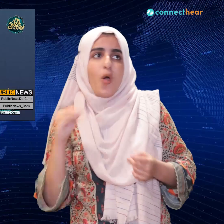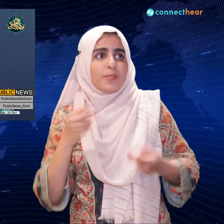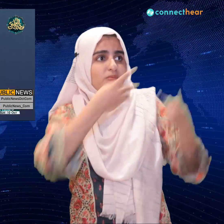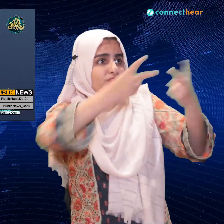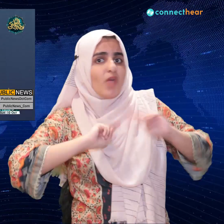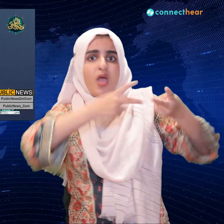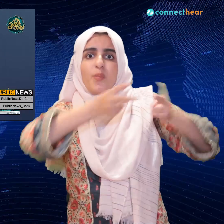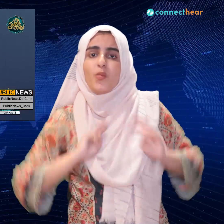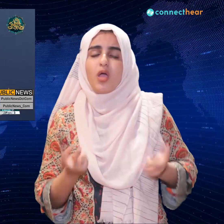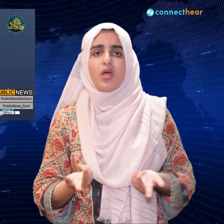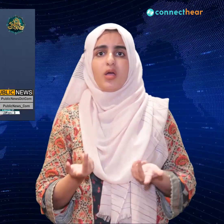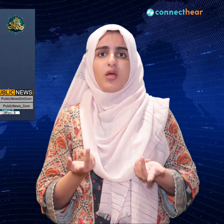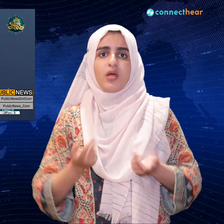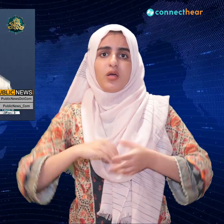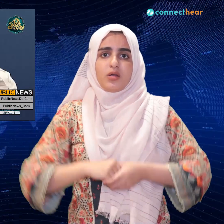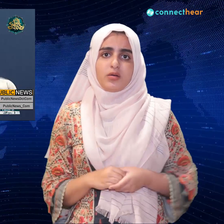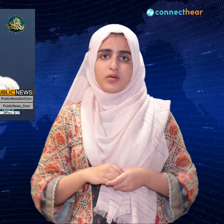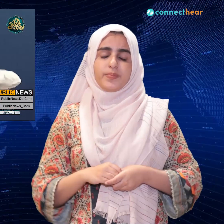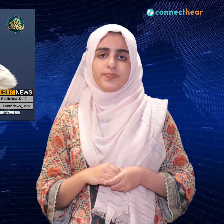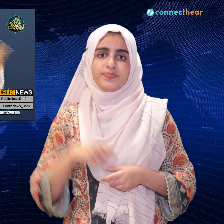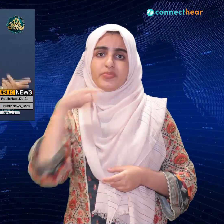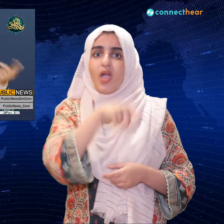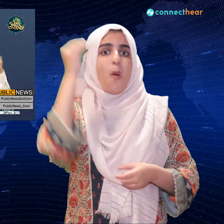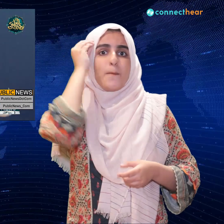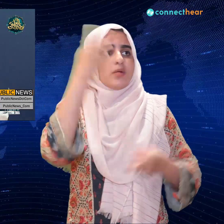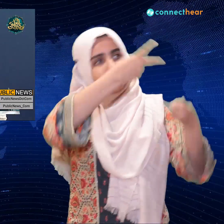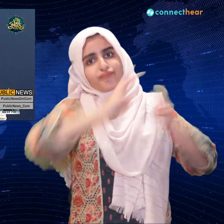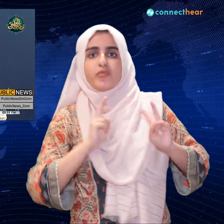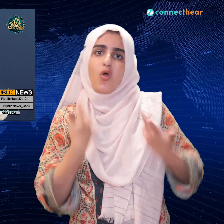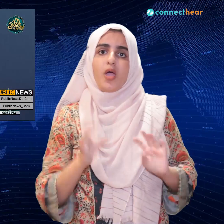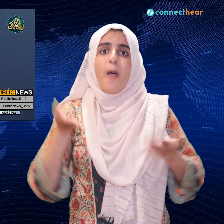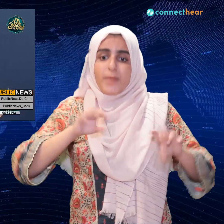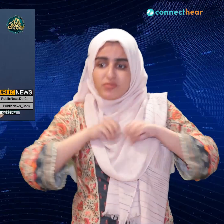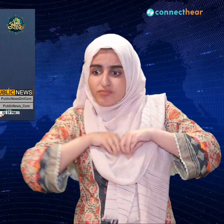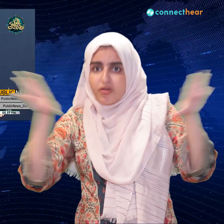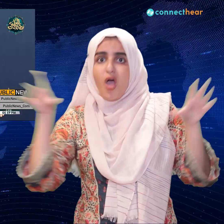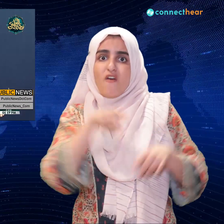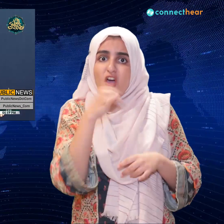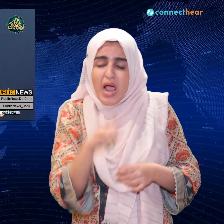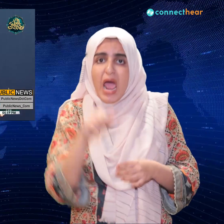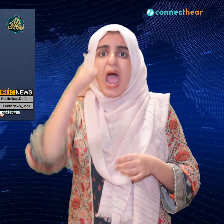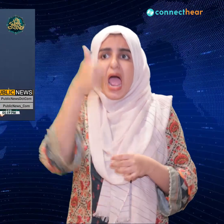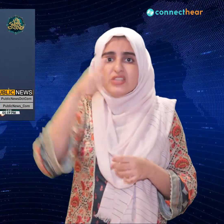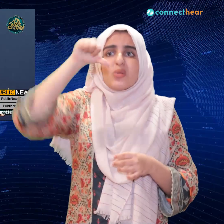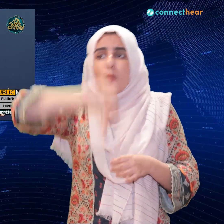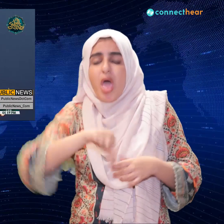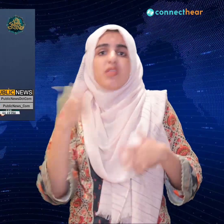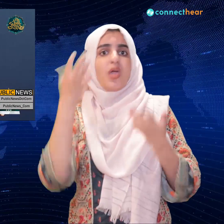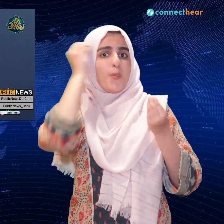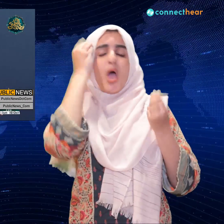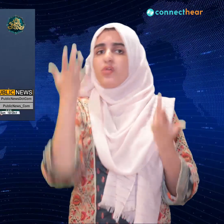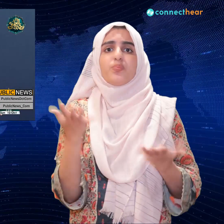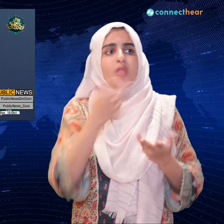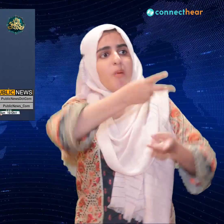ہیں مغربیت، یہ نہیں ان کو پتا کہ اس کے اثرات کیا ہوتے ہیں۔ ہمارے یہاں اسکالرشپ ہونی چاہیے تھی جو بتائے